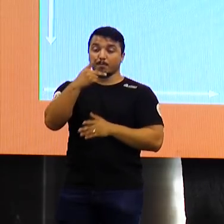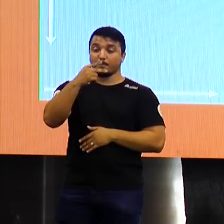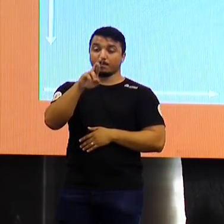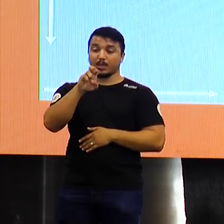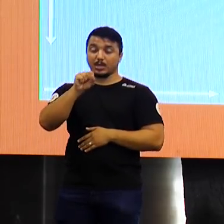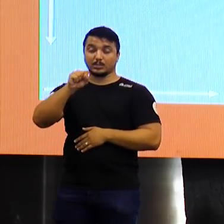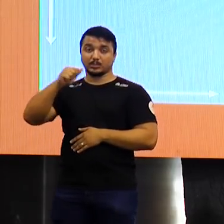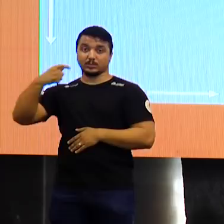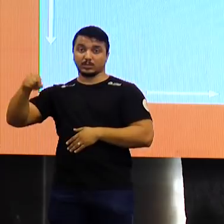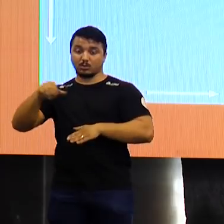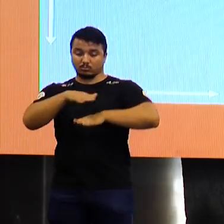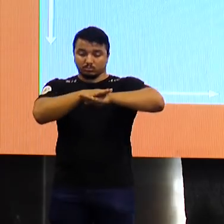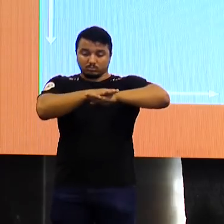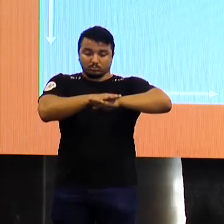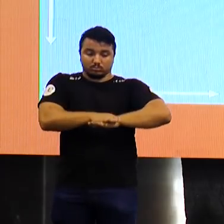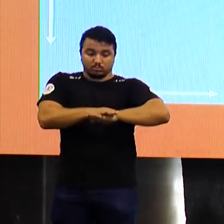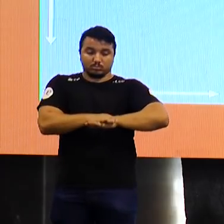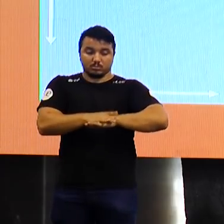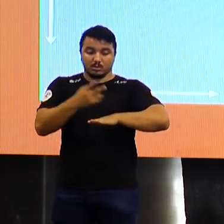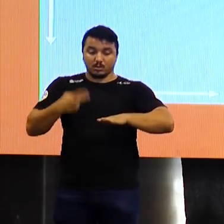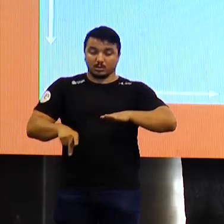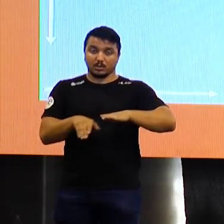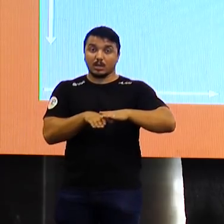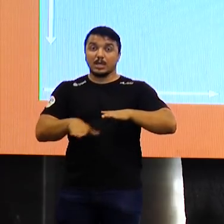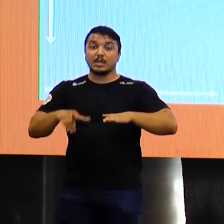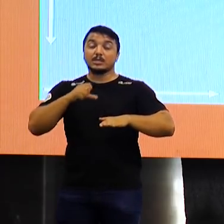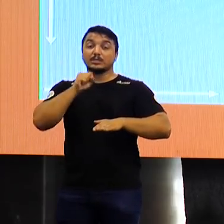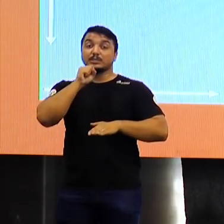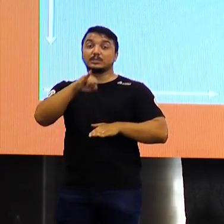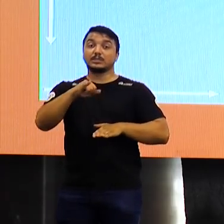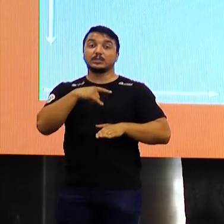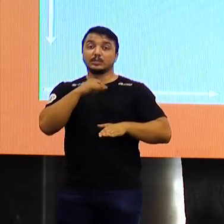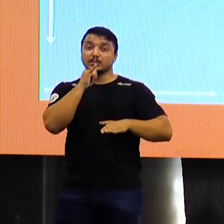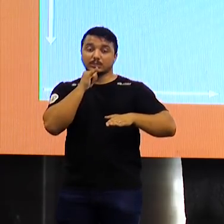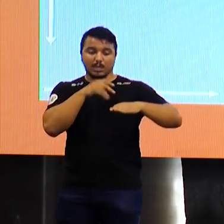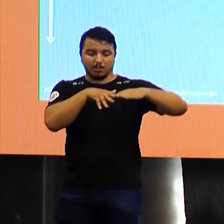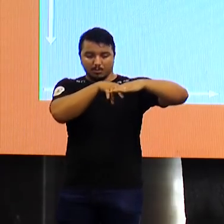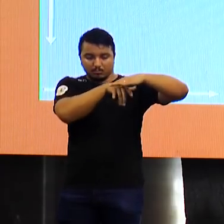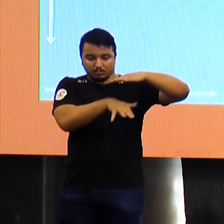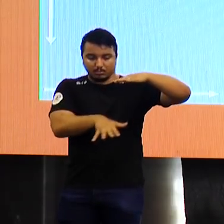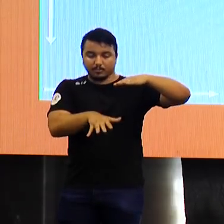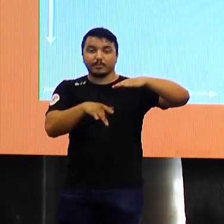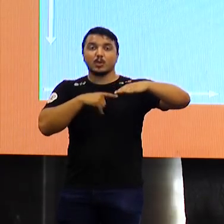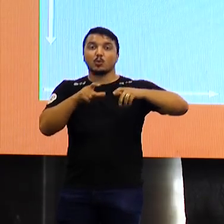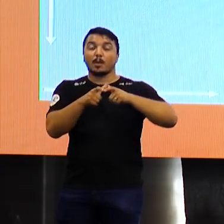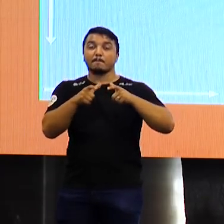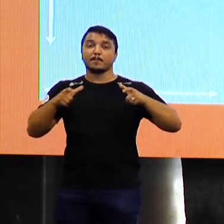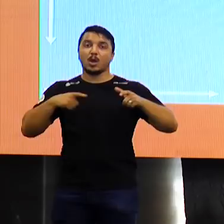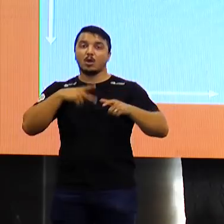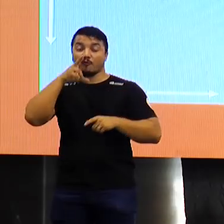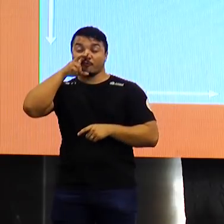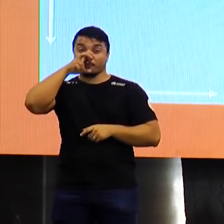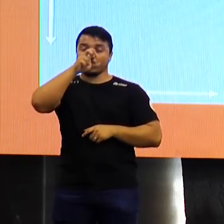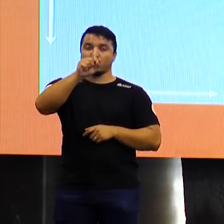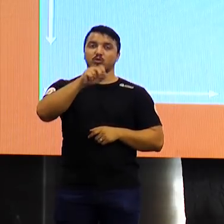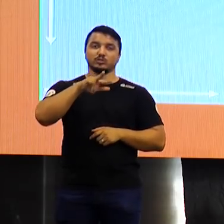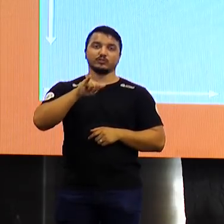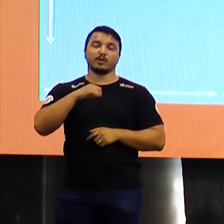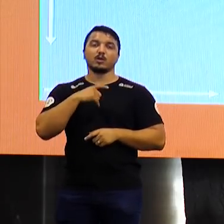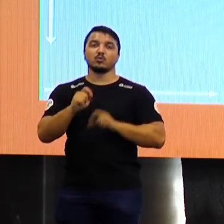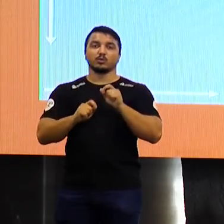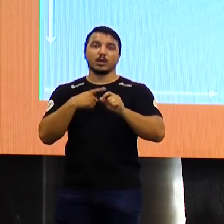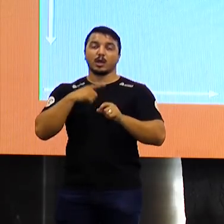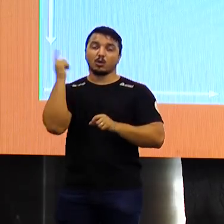da água na base da represa. Quanto maior a pressão na base da represa, mais força essa água vai ter